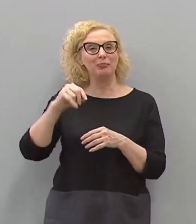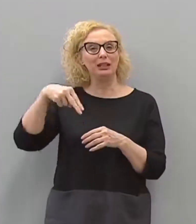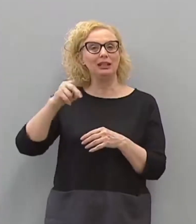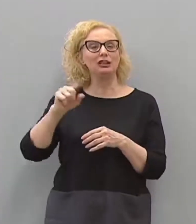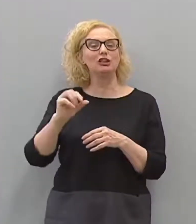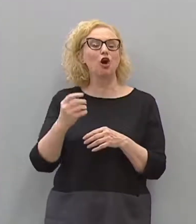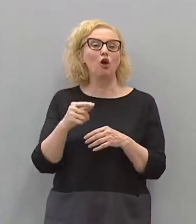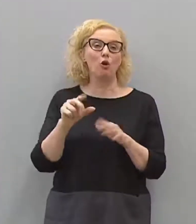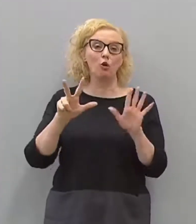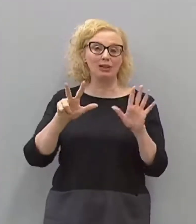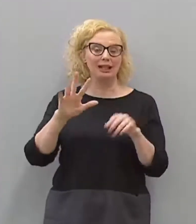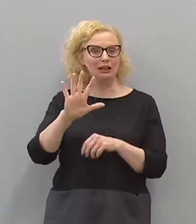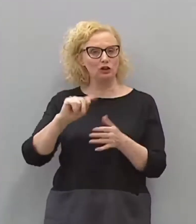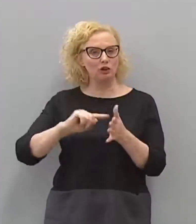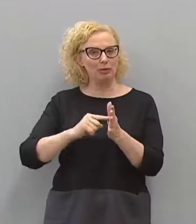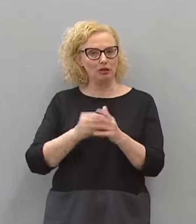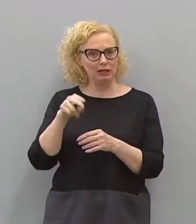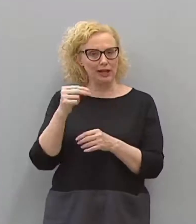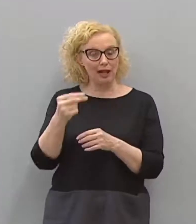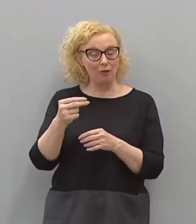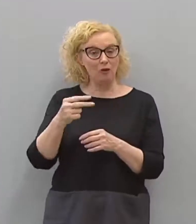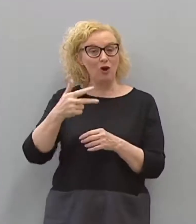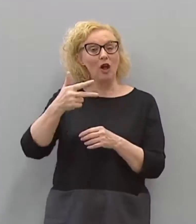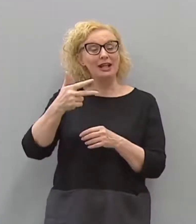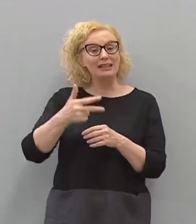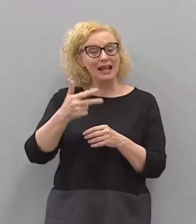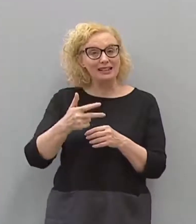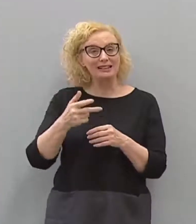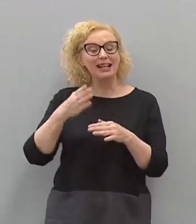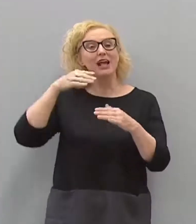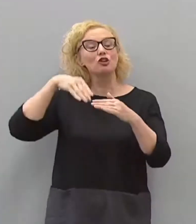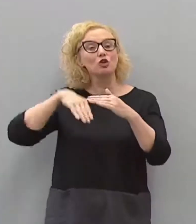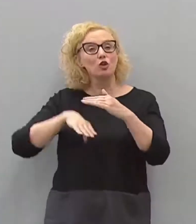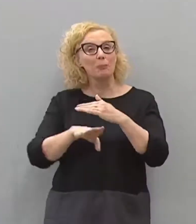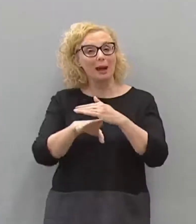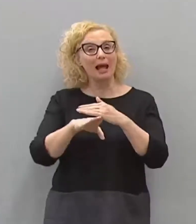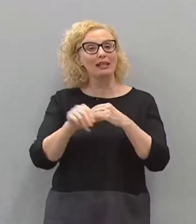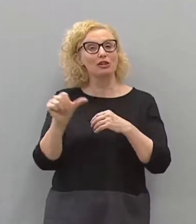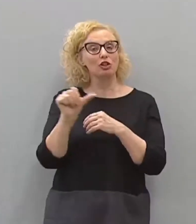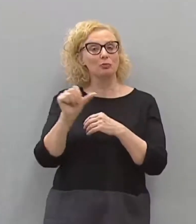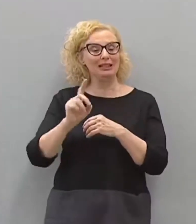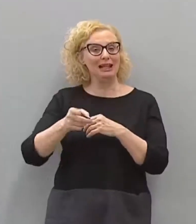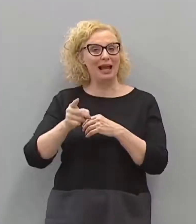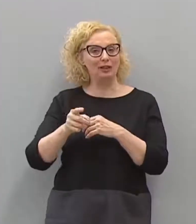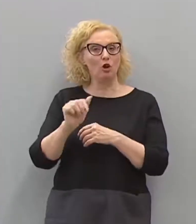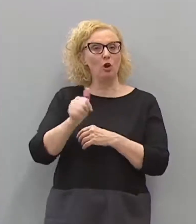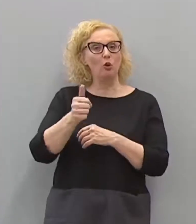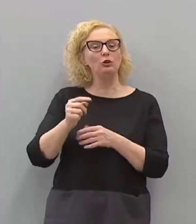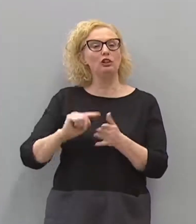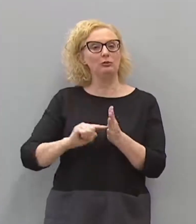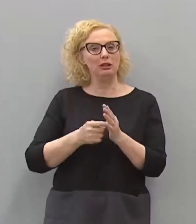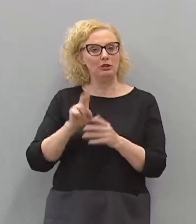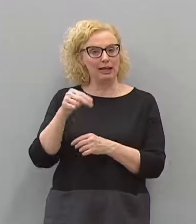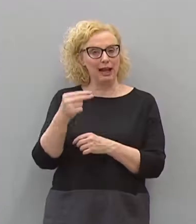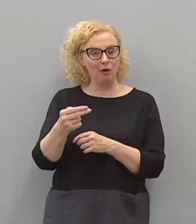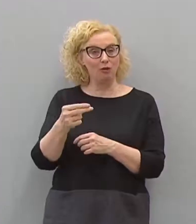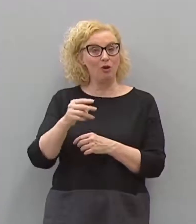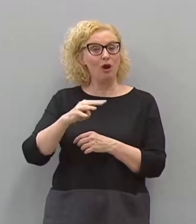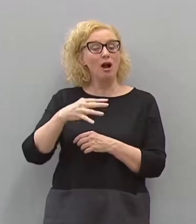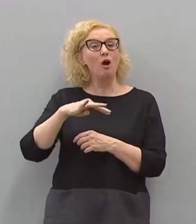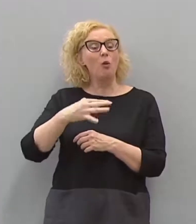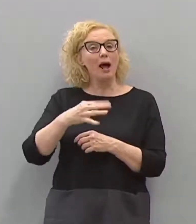euro la terza è il sottopasso di spini di gardolo 11 milioni di euro la quarta